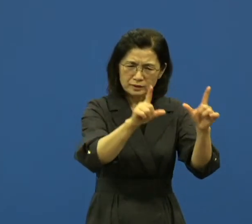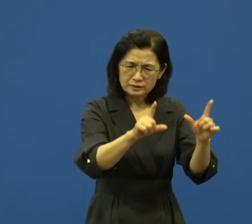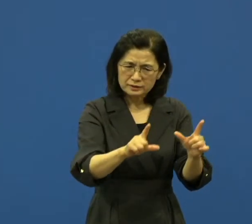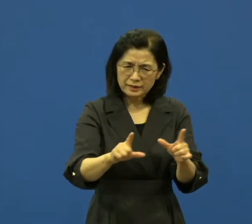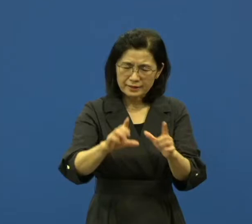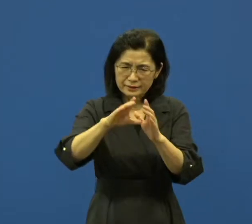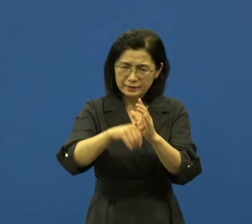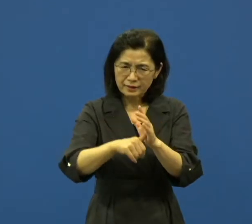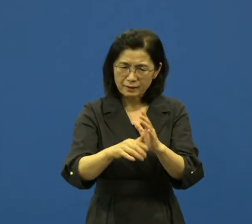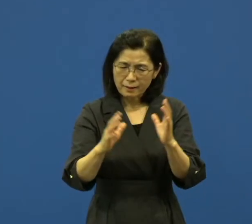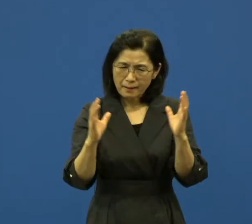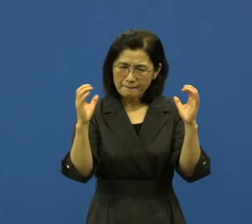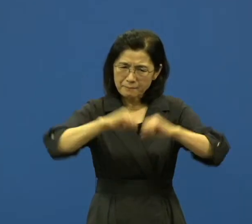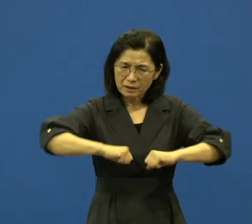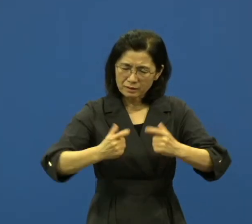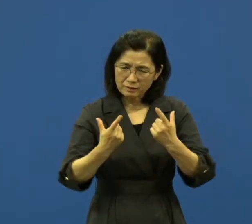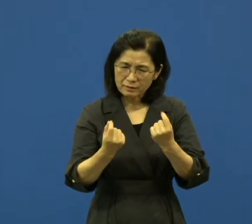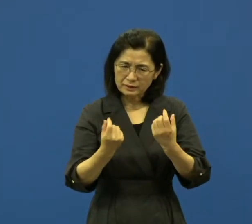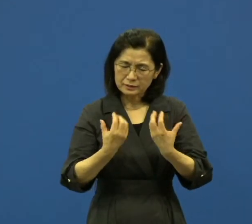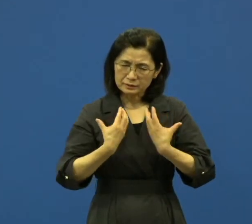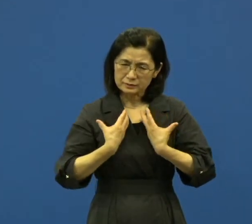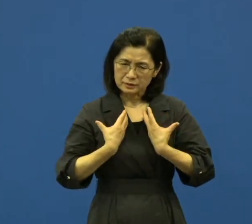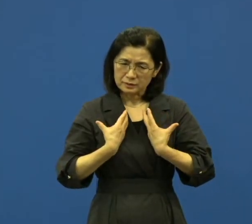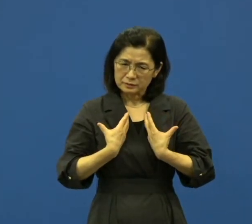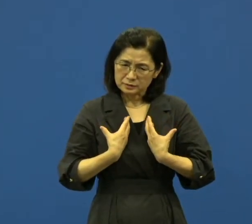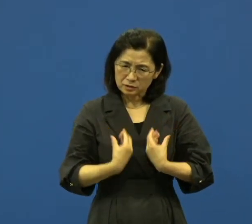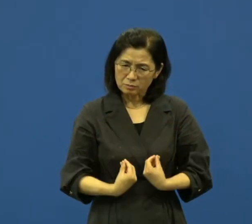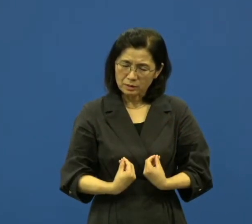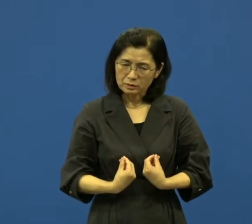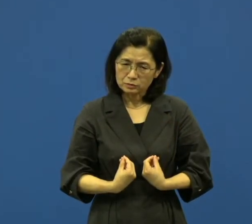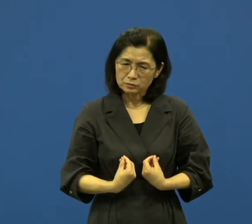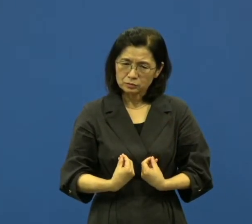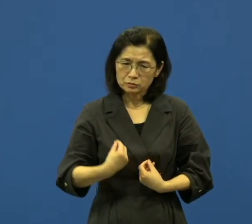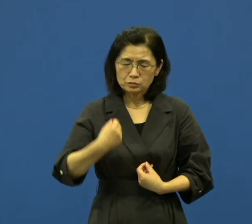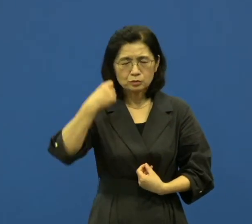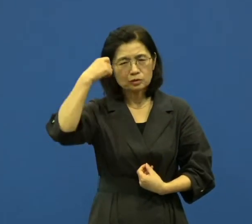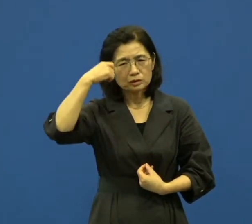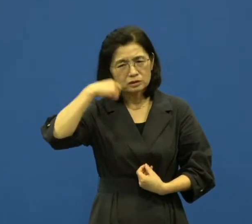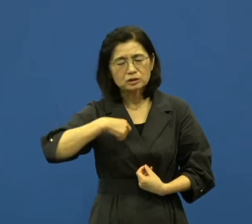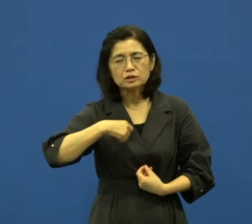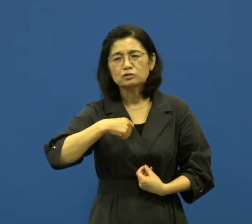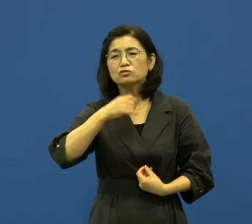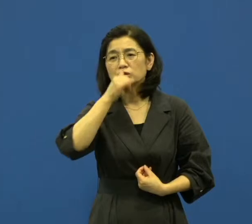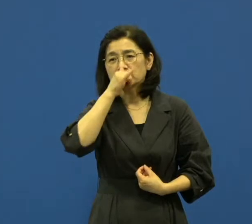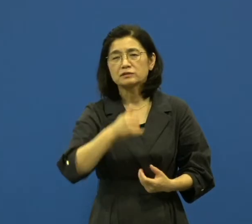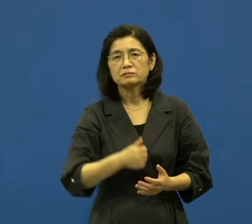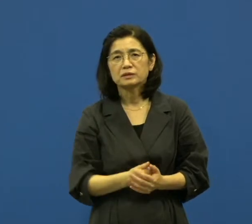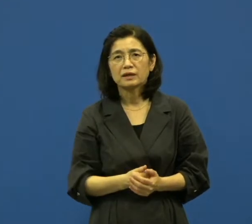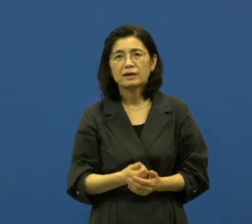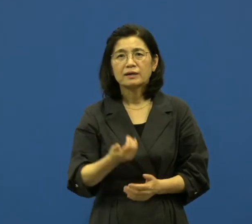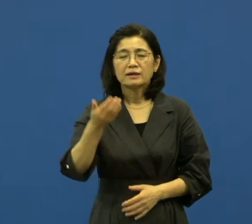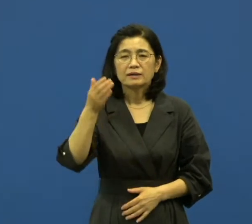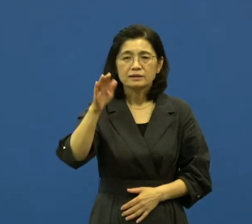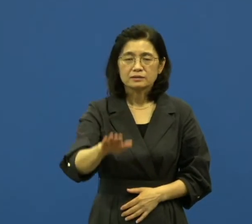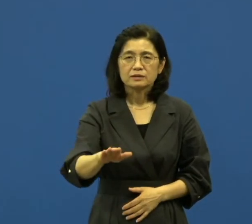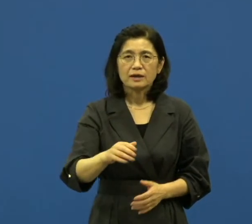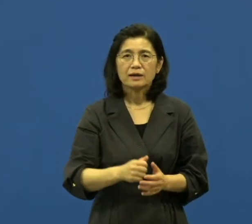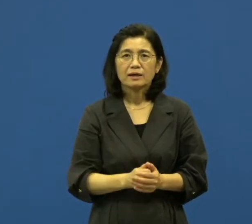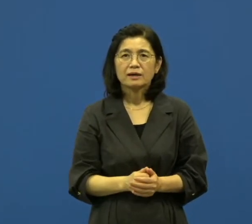같은 절망적인 그 순간까지 내 인생이 위협할 때가 있어요. 그러나 그 고비를